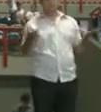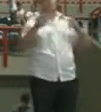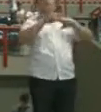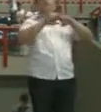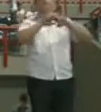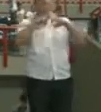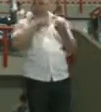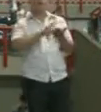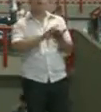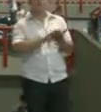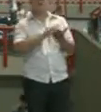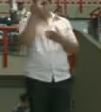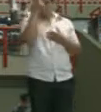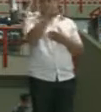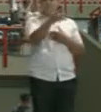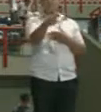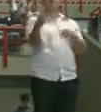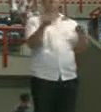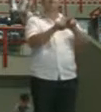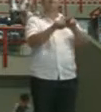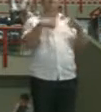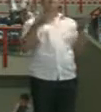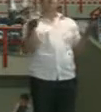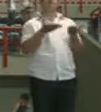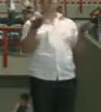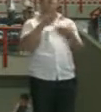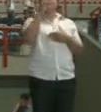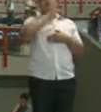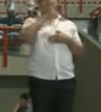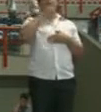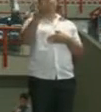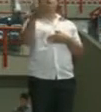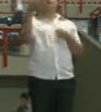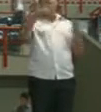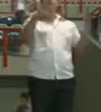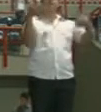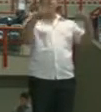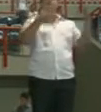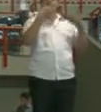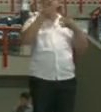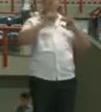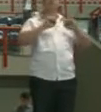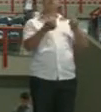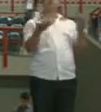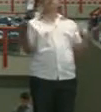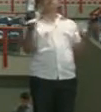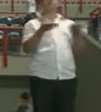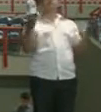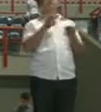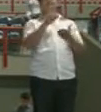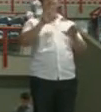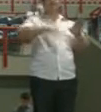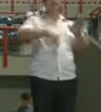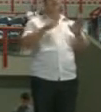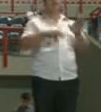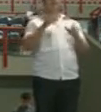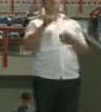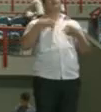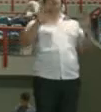E parabenizar vocês. Pleno domingo aqui, nesse esforço aí monumental. Afinal de contas, domingo é dia de praia, dia de